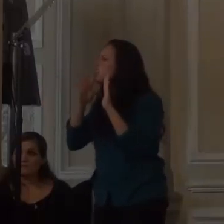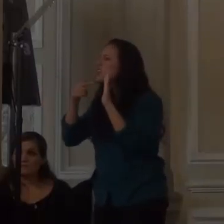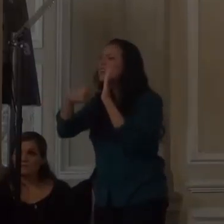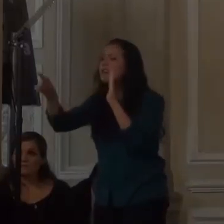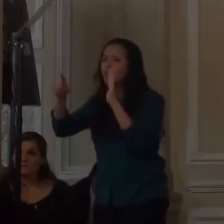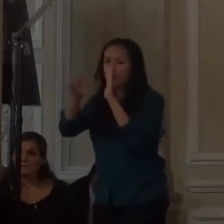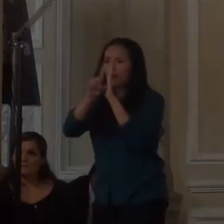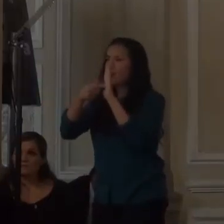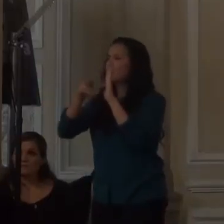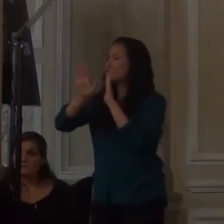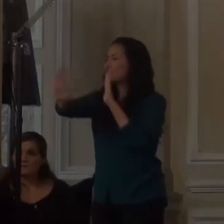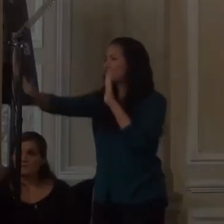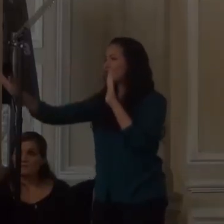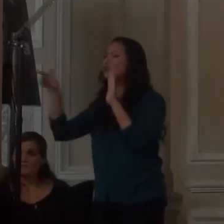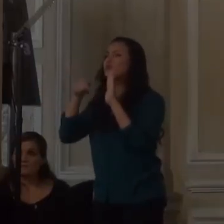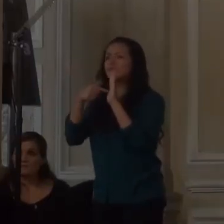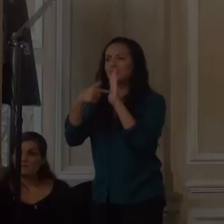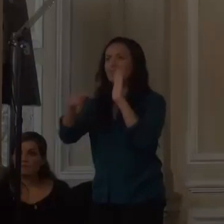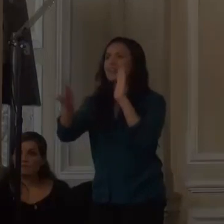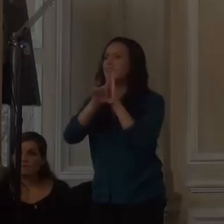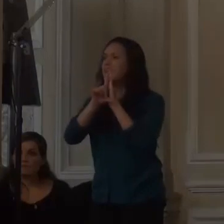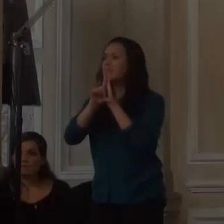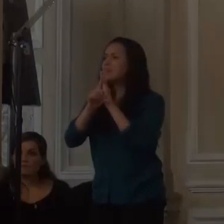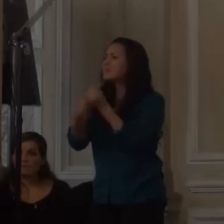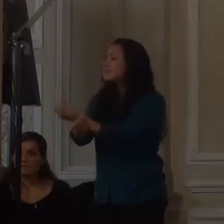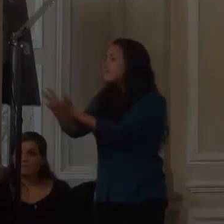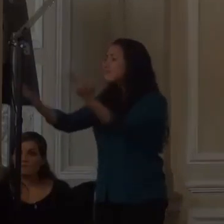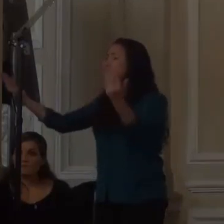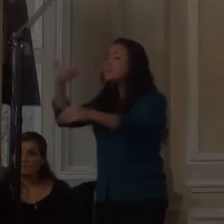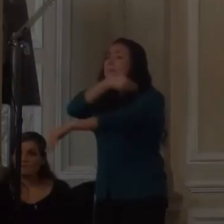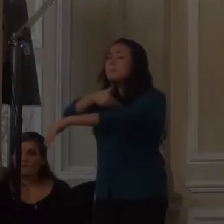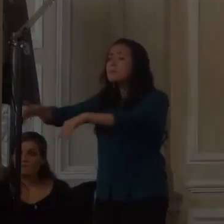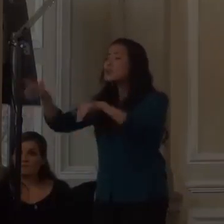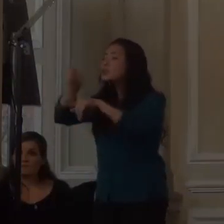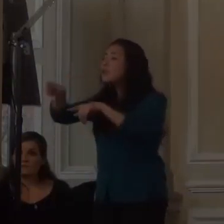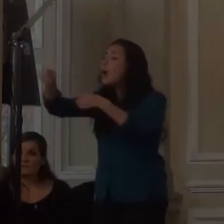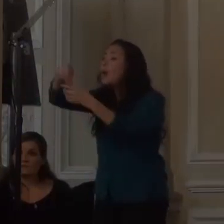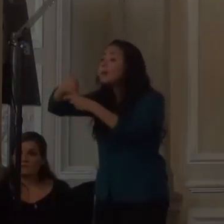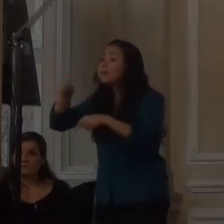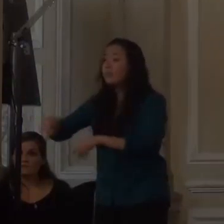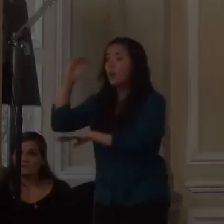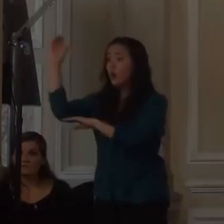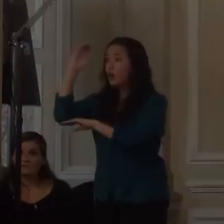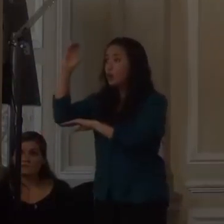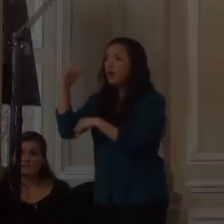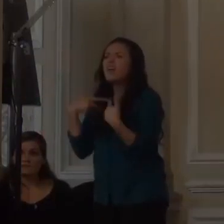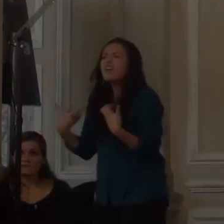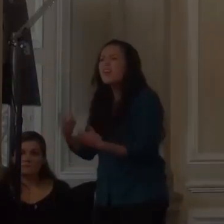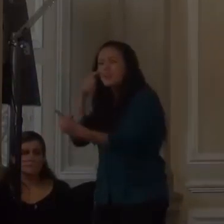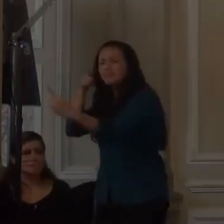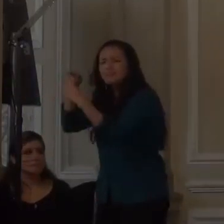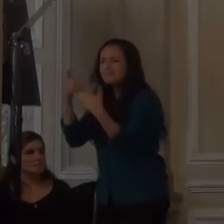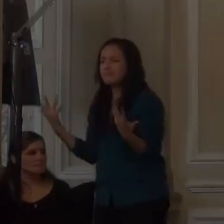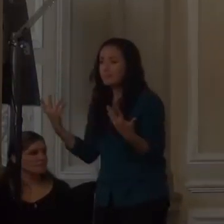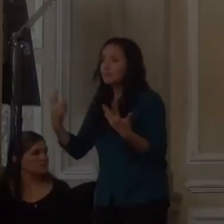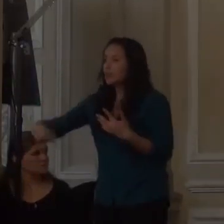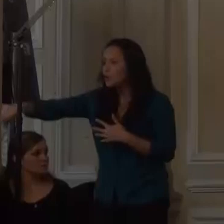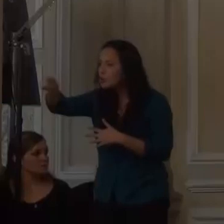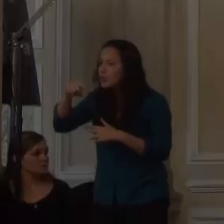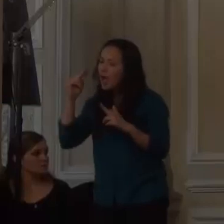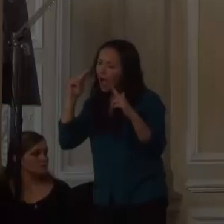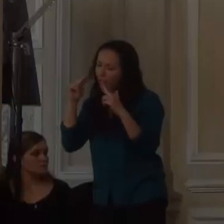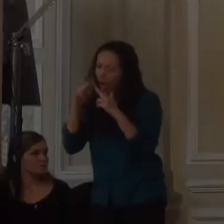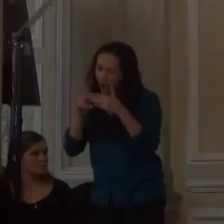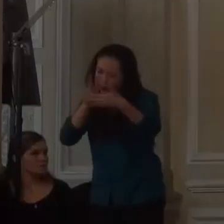todos ustedes, de las millones de personas con discapacidad de Colombia, y que queremos que ustedes la